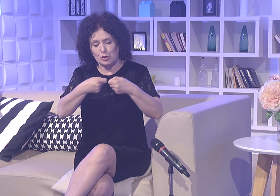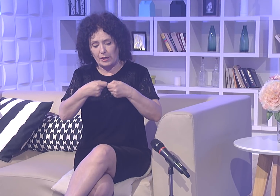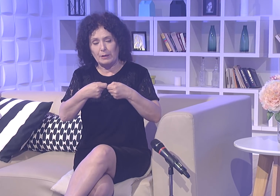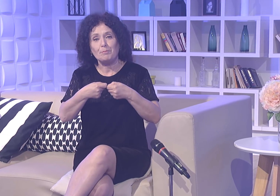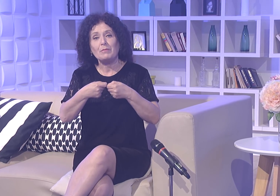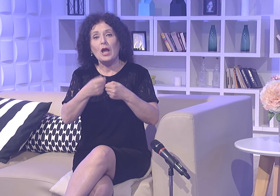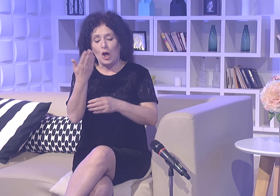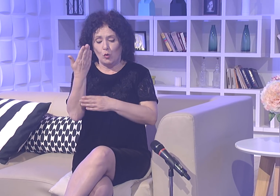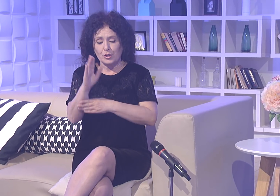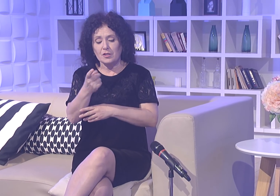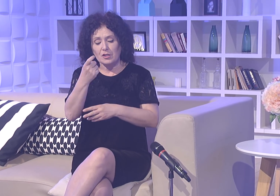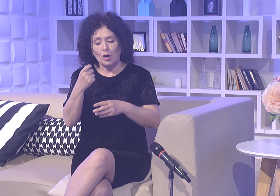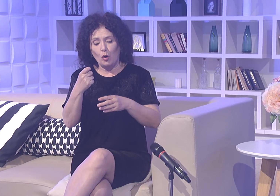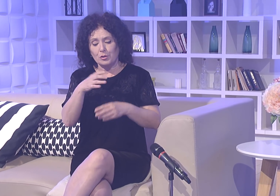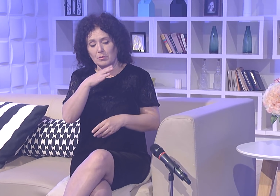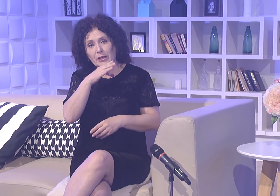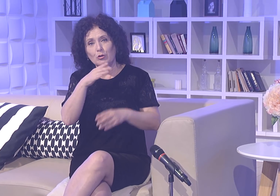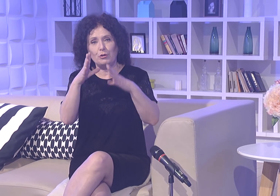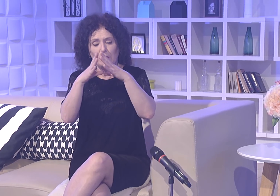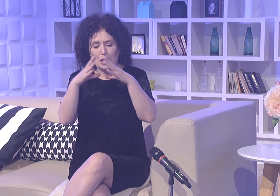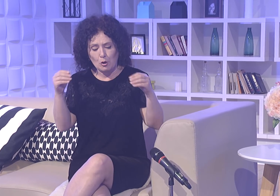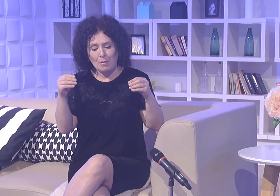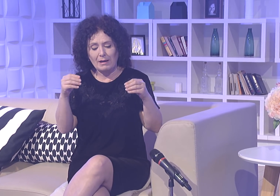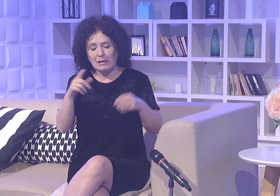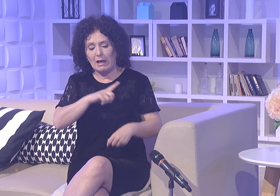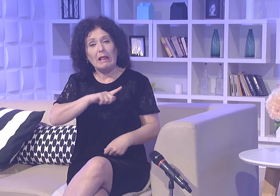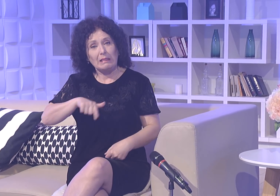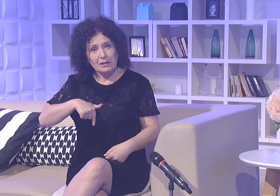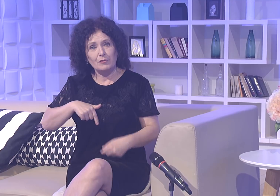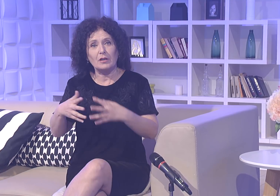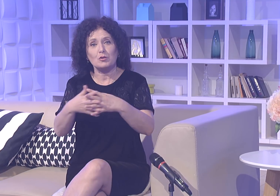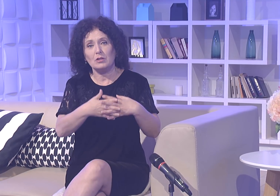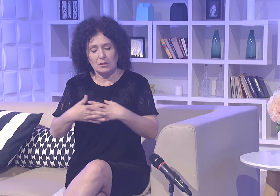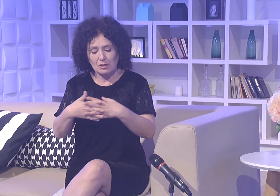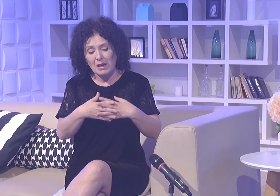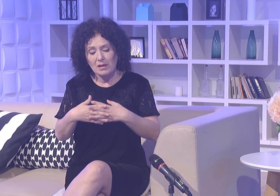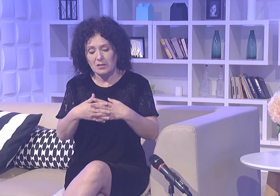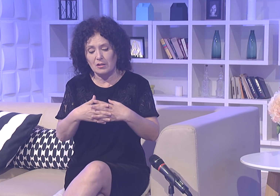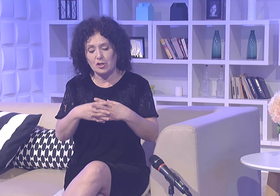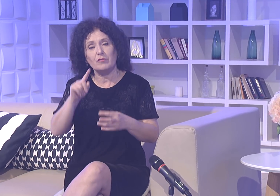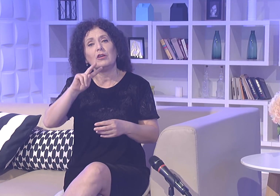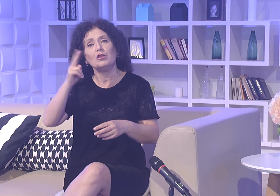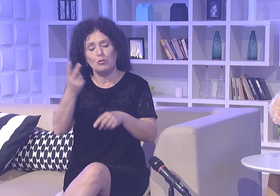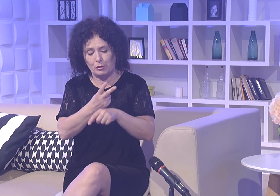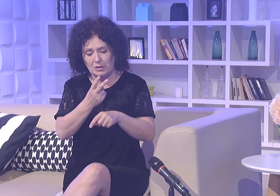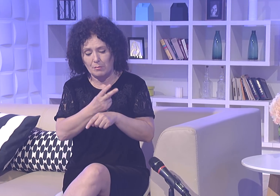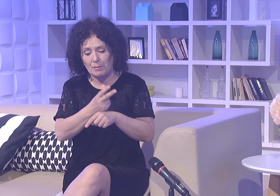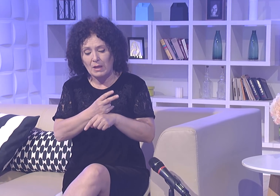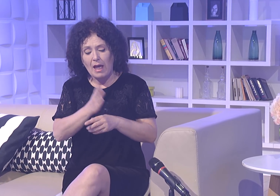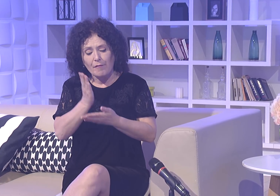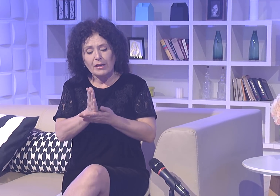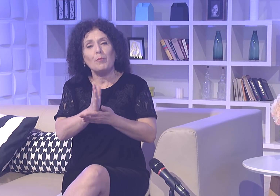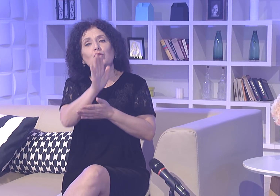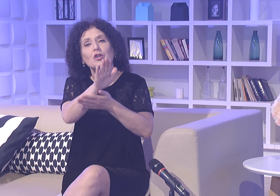библиски здруженија. Учесниците од Македонија, Романија, Латвија, Соединетите Американски држави и други